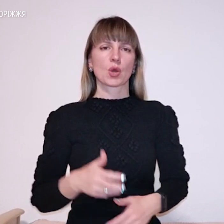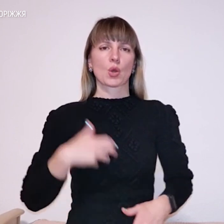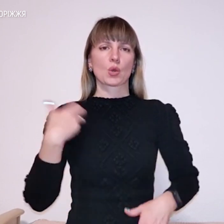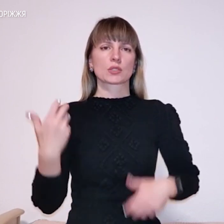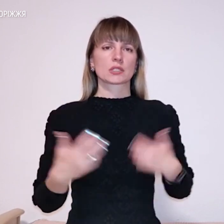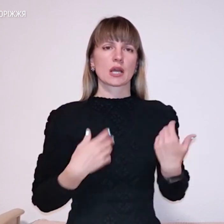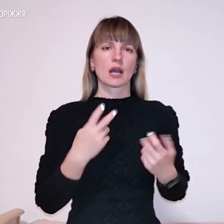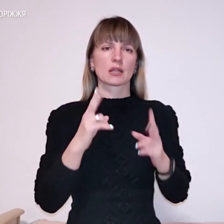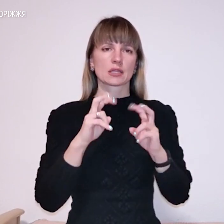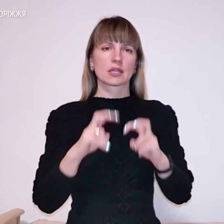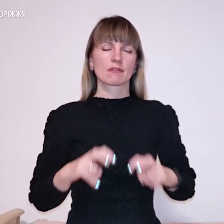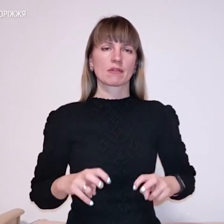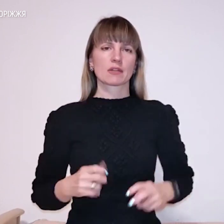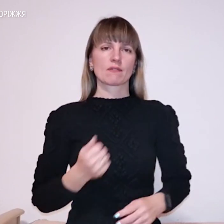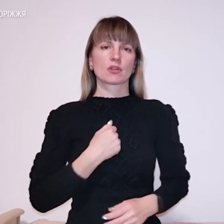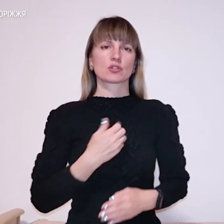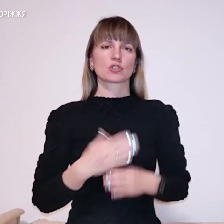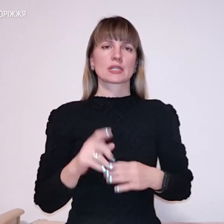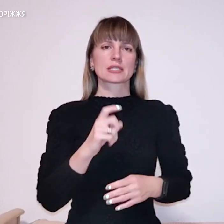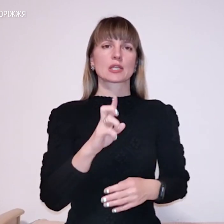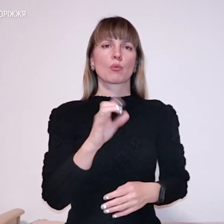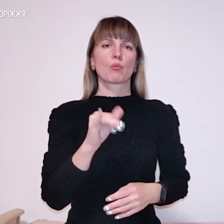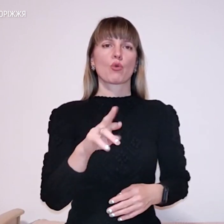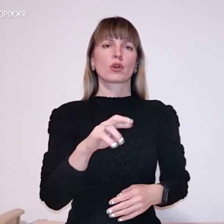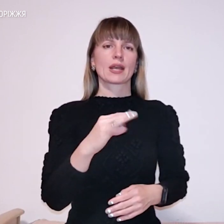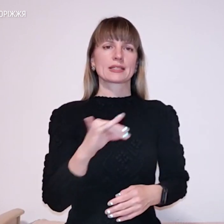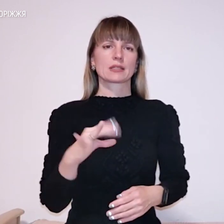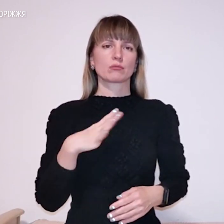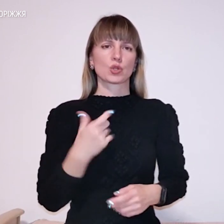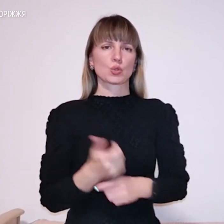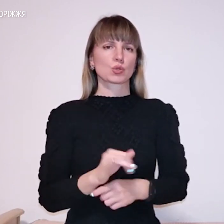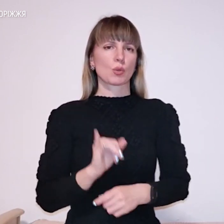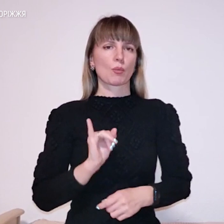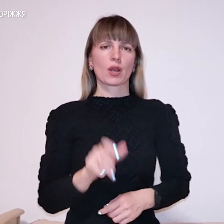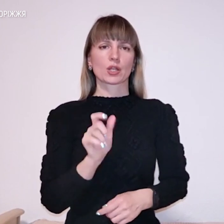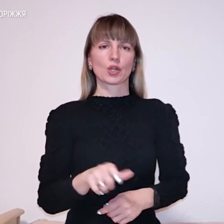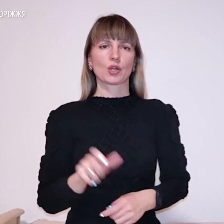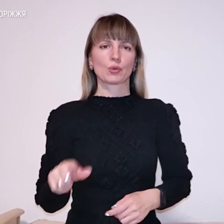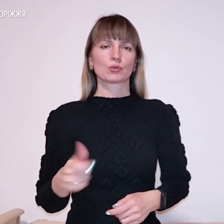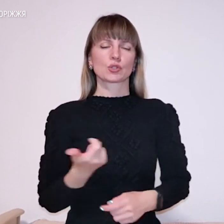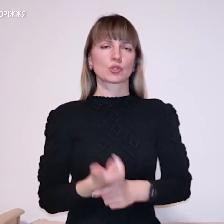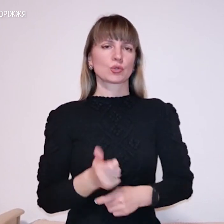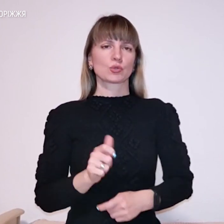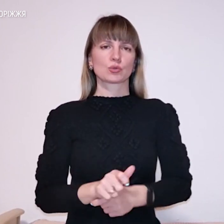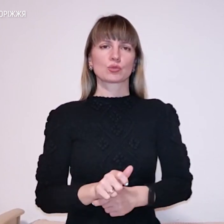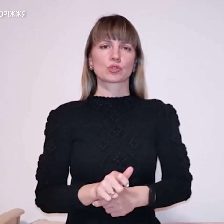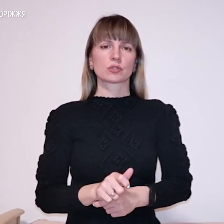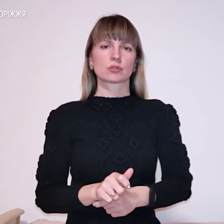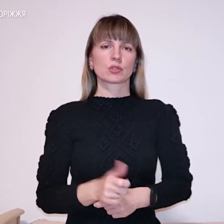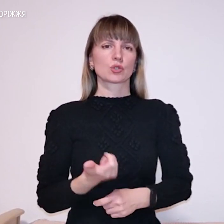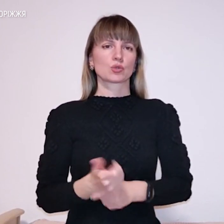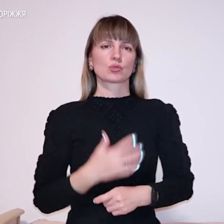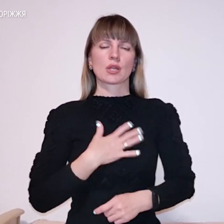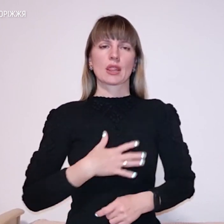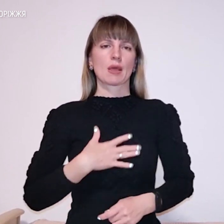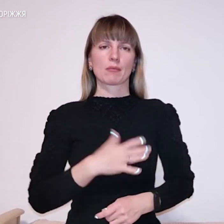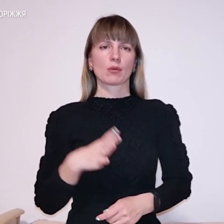дивилися. Військова частина з Бурятії були дуже погані люди. Дуже неприємно, дуже внутрено